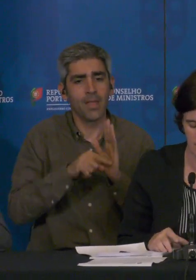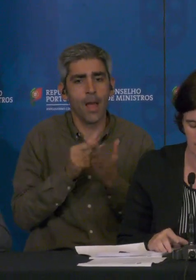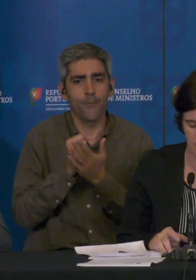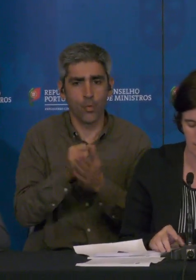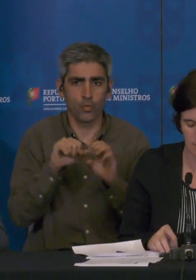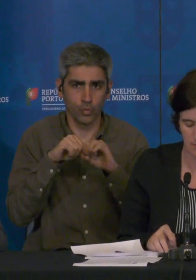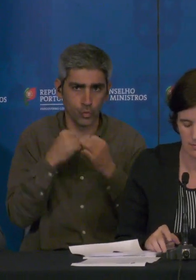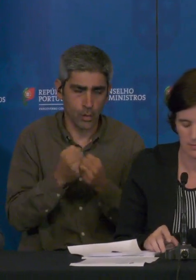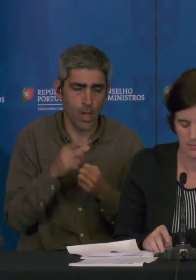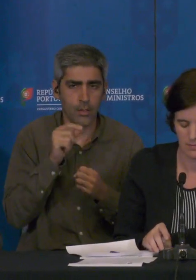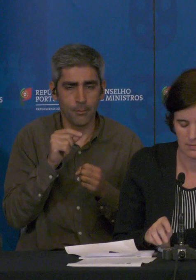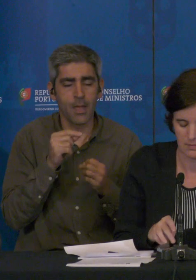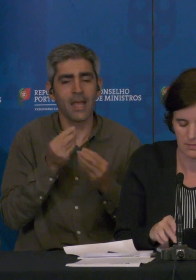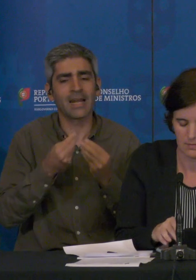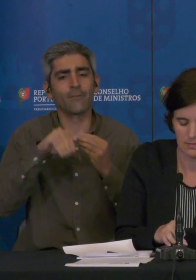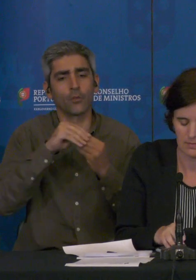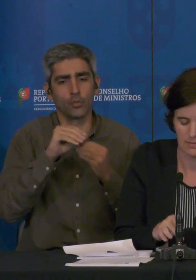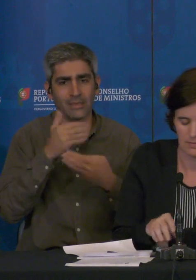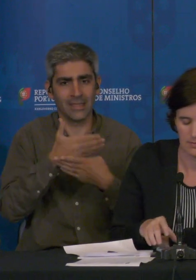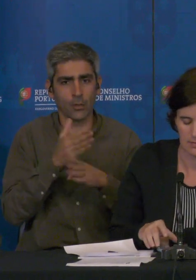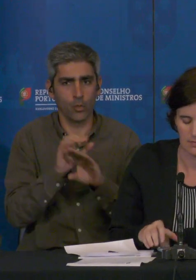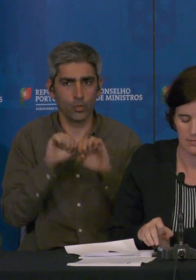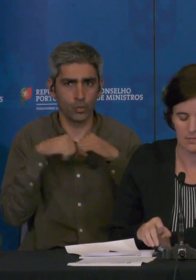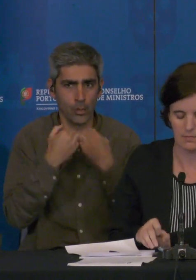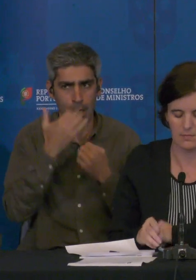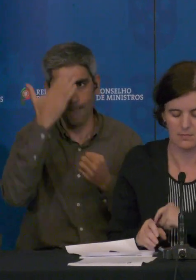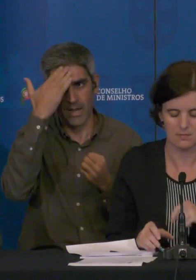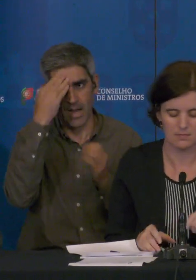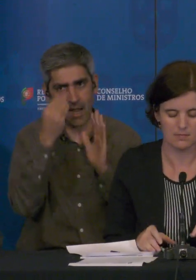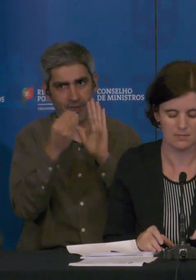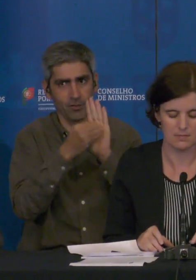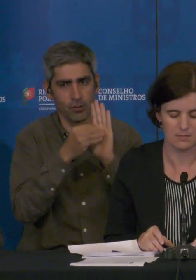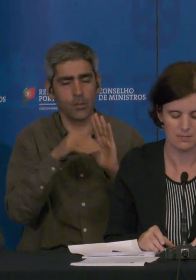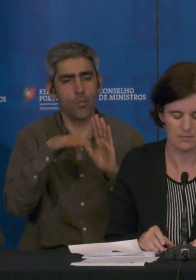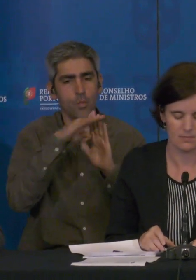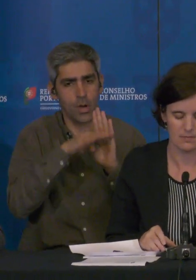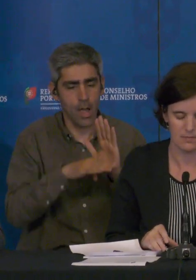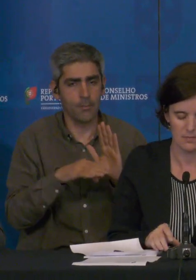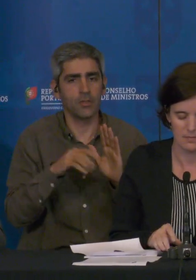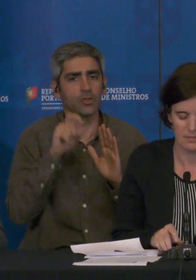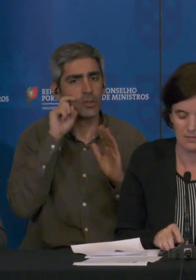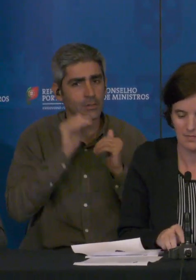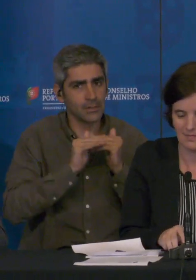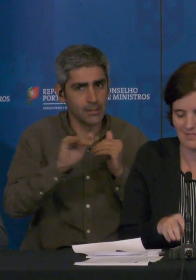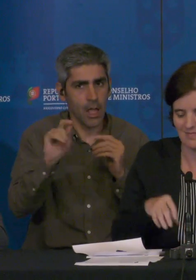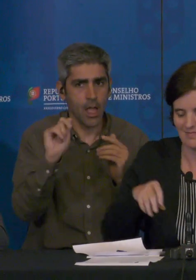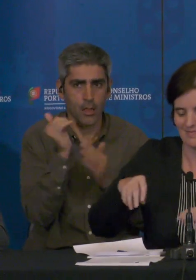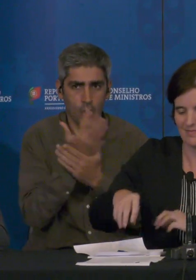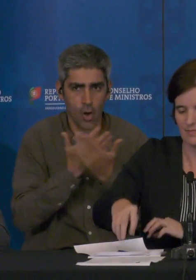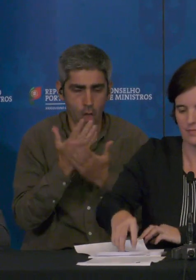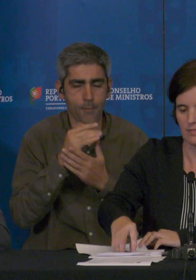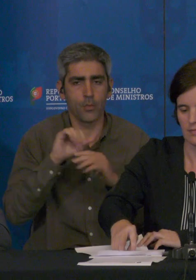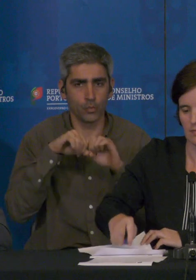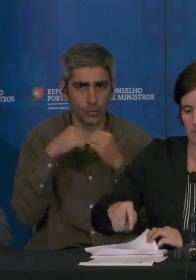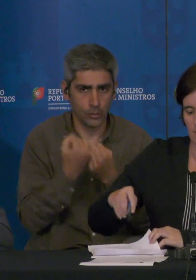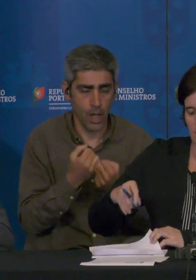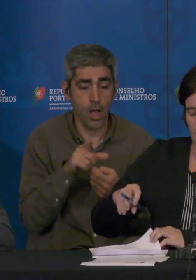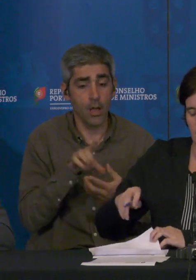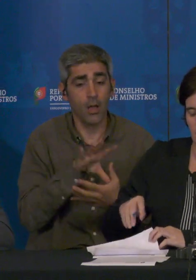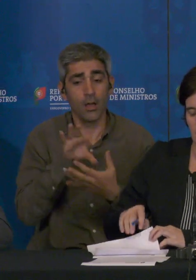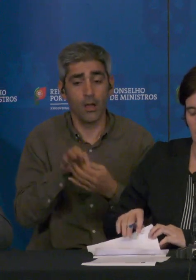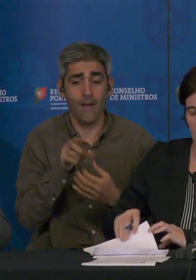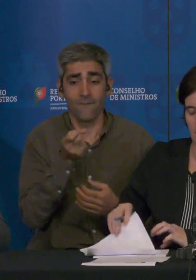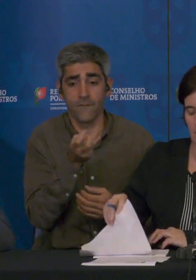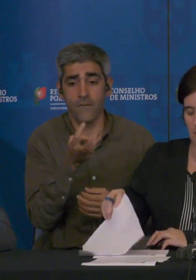medidas de reforço do setor social previstas no Programa de Estabilização Económica e Social. E no âmbito